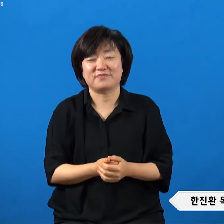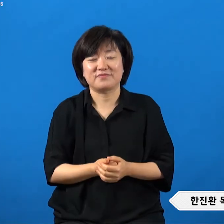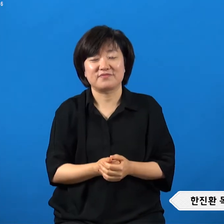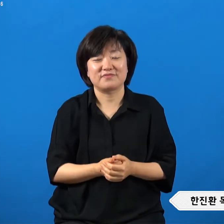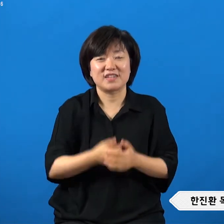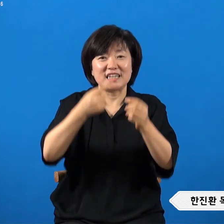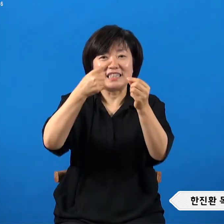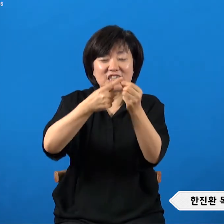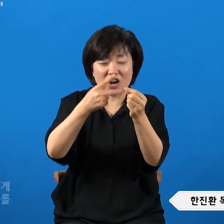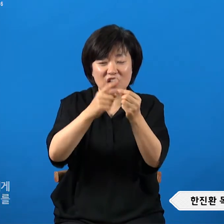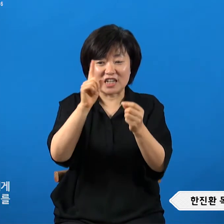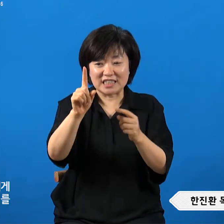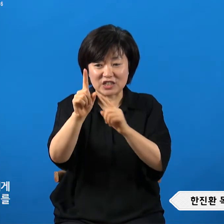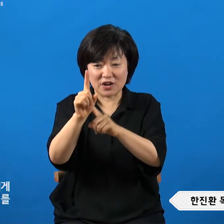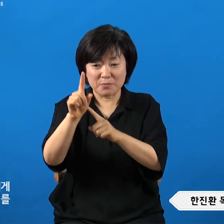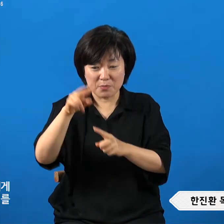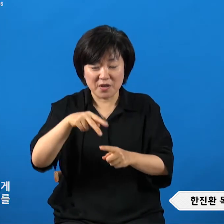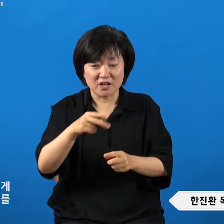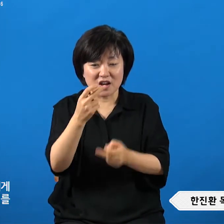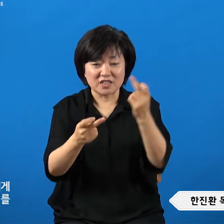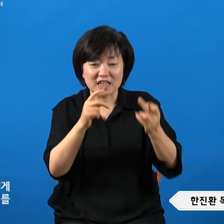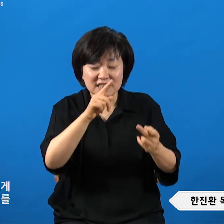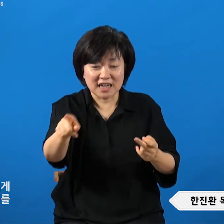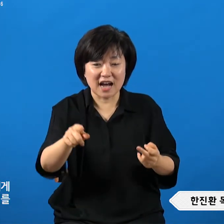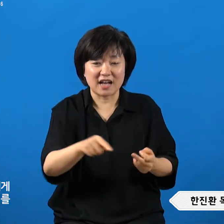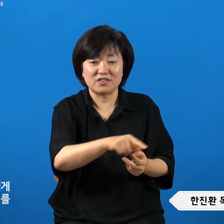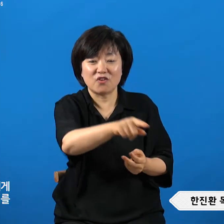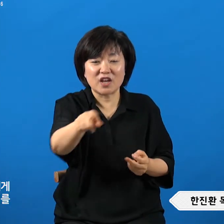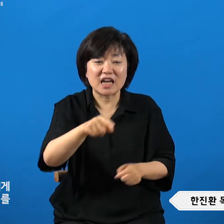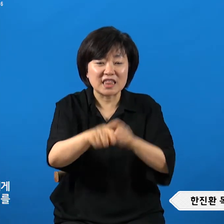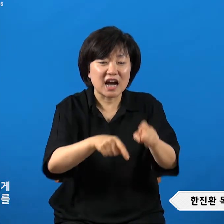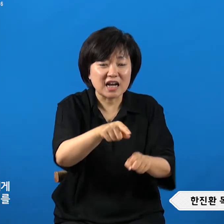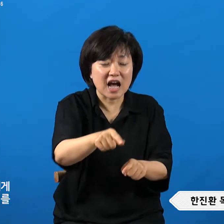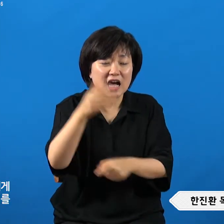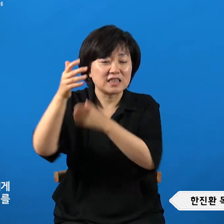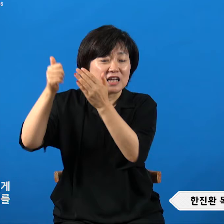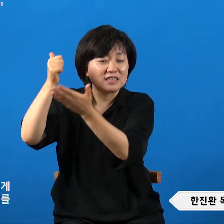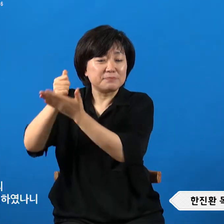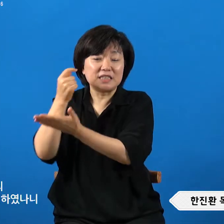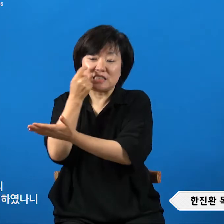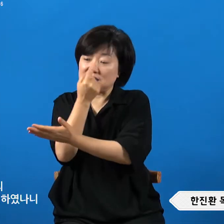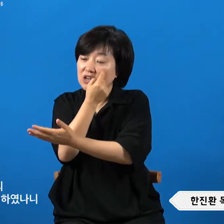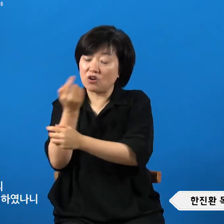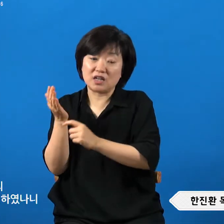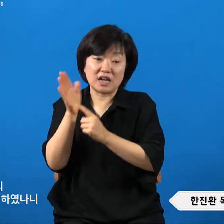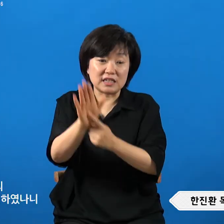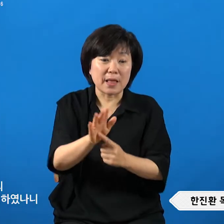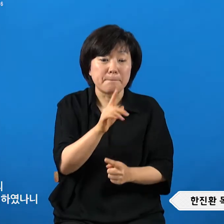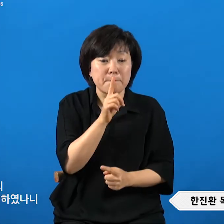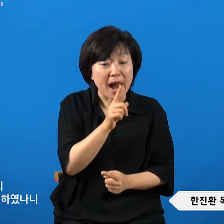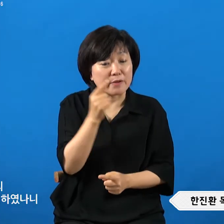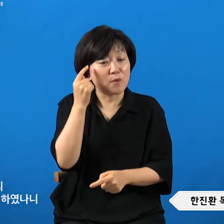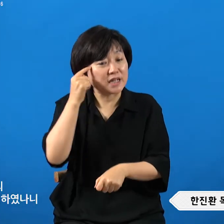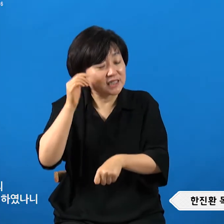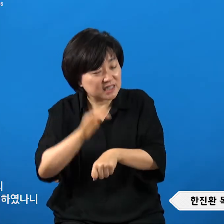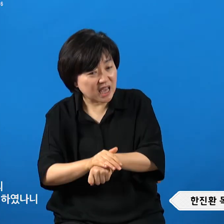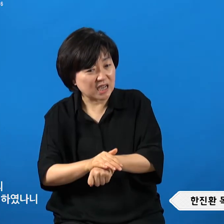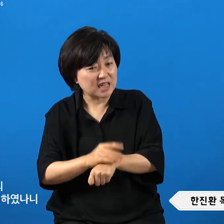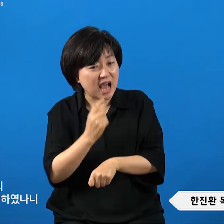보면 형제들아 내가 너희에게 나아가 하나님의 증거를 전할 때에 말과 지혜의 아름다운